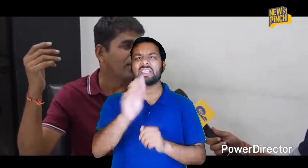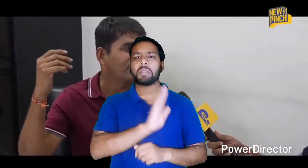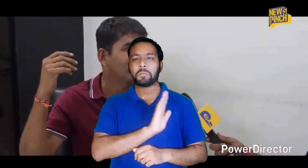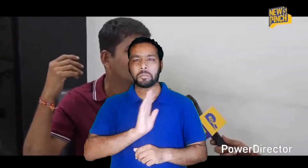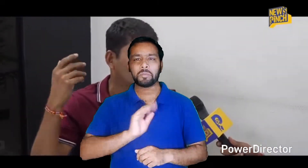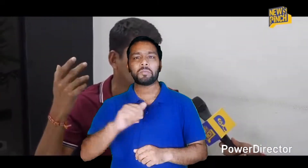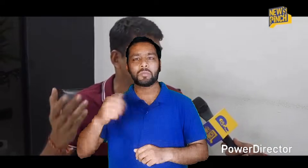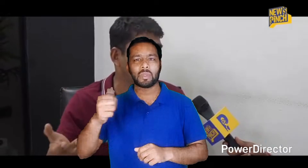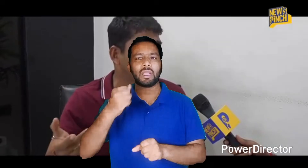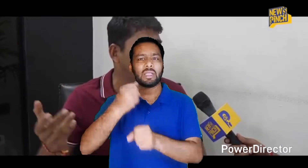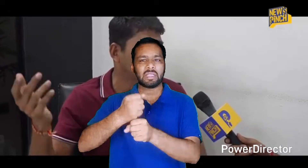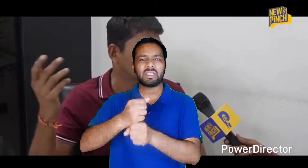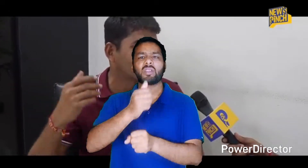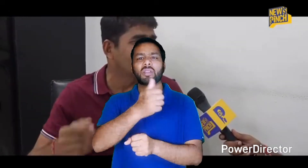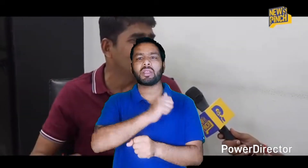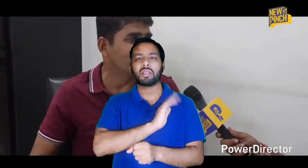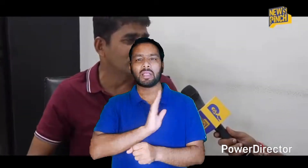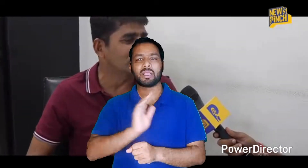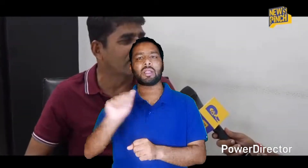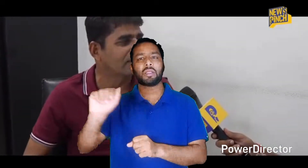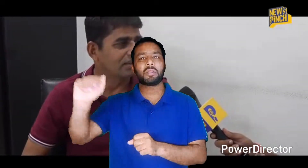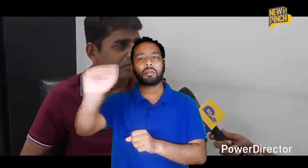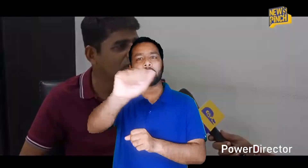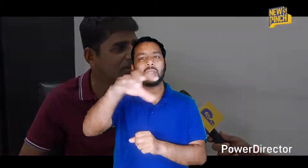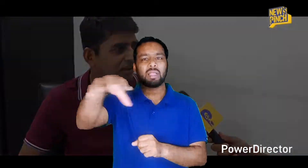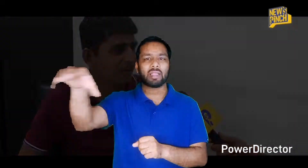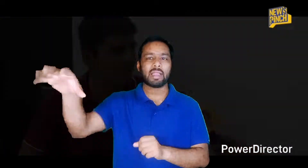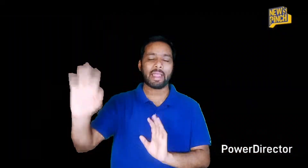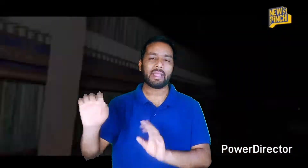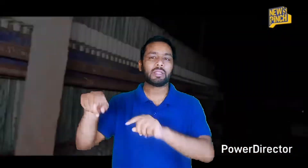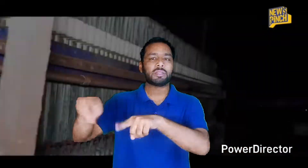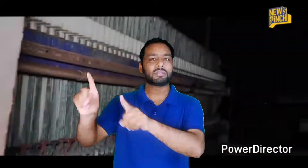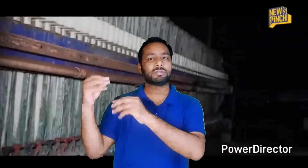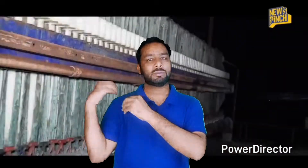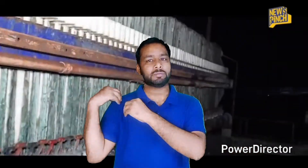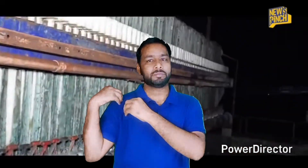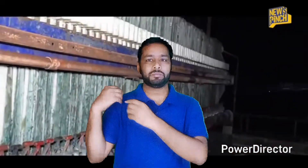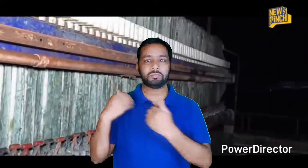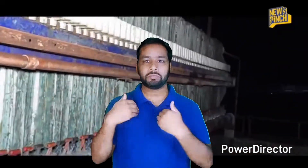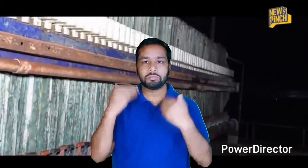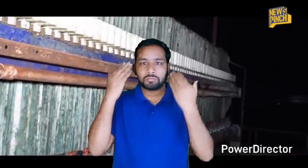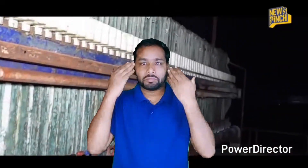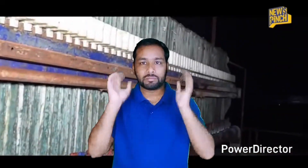पॉल्यूशन बोर्ड है और भी सारी सरकारी व्यवस्था है जिससे मॉनिटर किया जाता है।